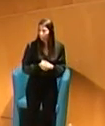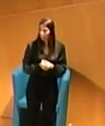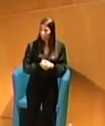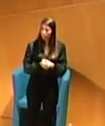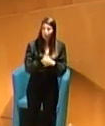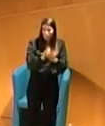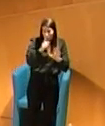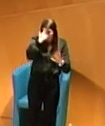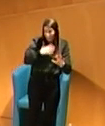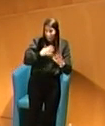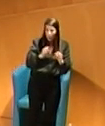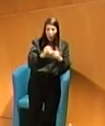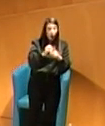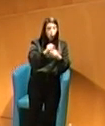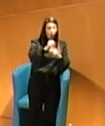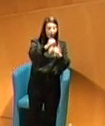il n'y a pas de degré.